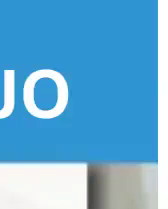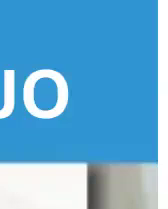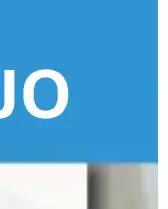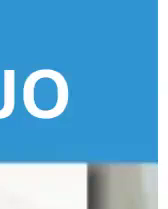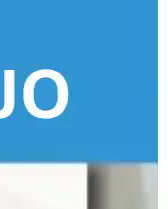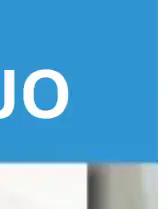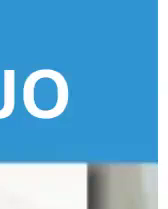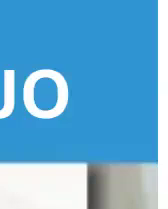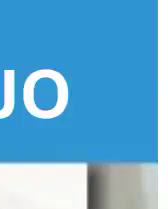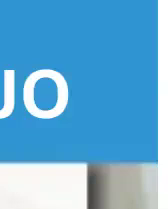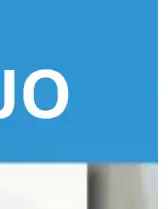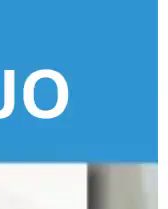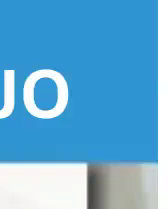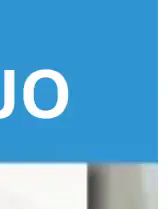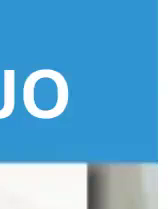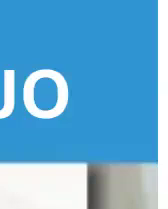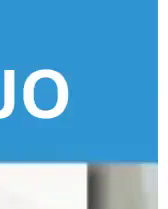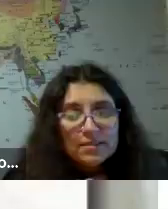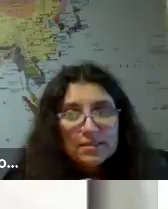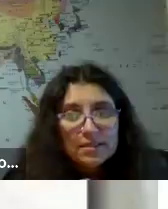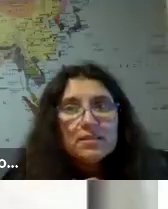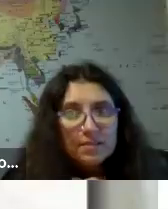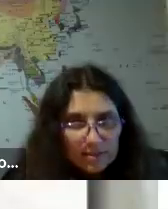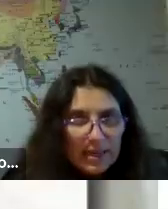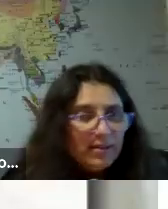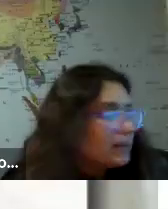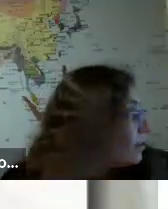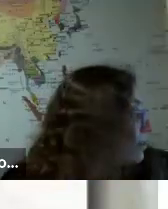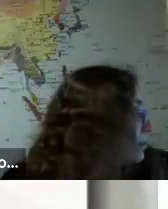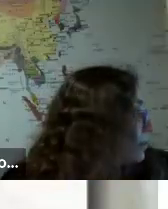sea, la taza del baño y ¿El el WC? lavamanos. Sí, el WC. Lo encuentro